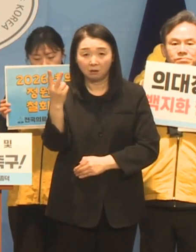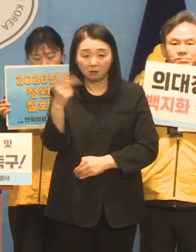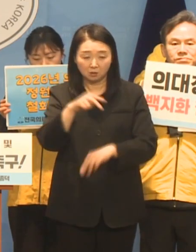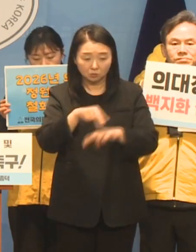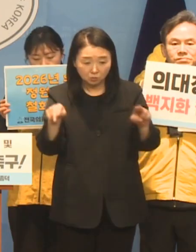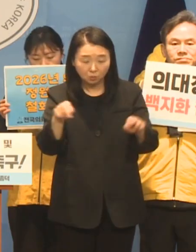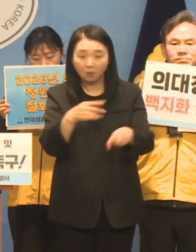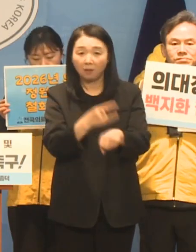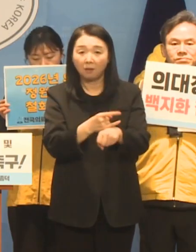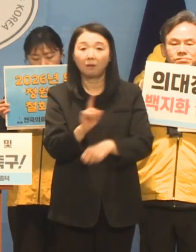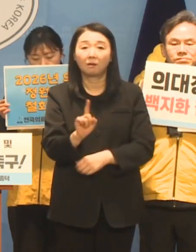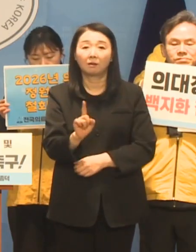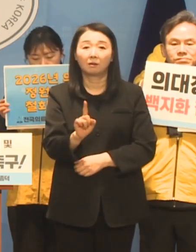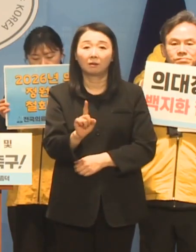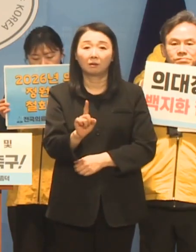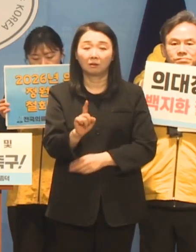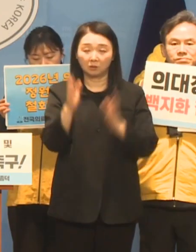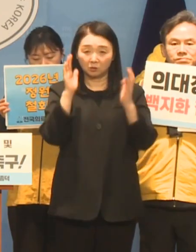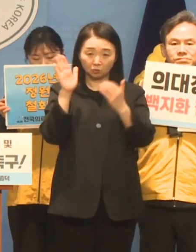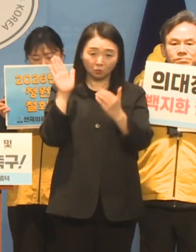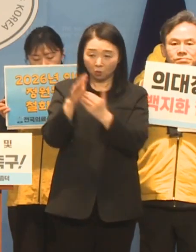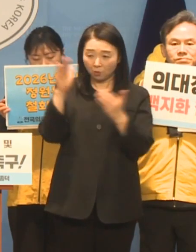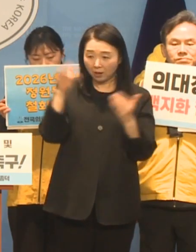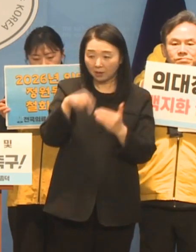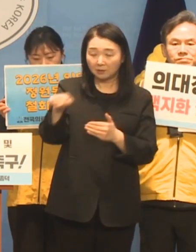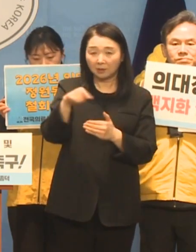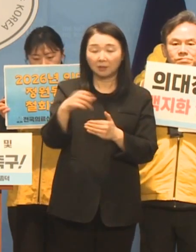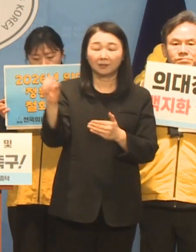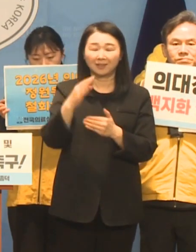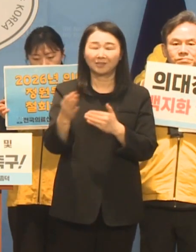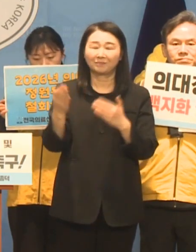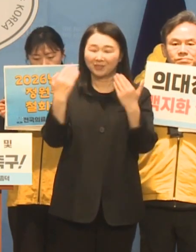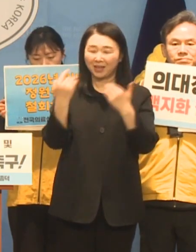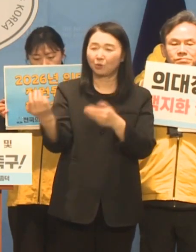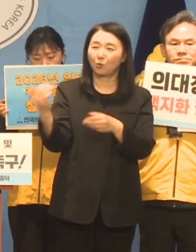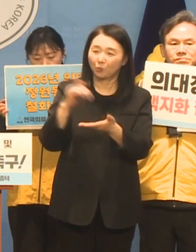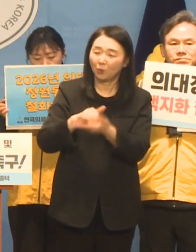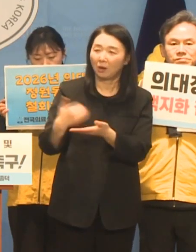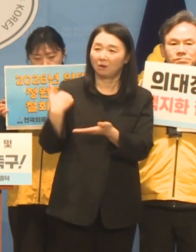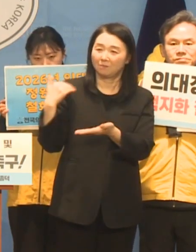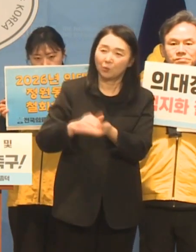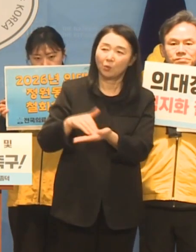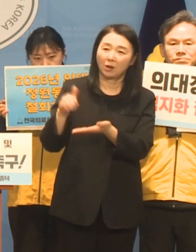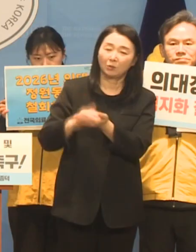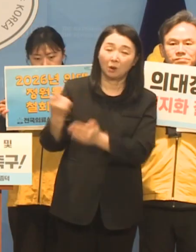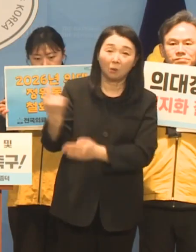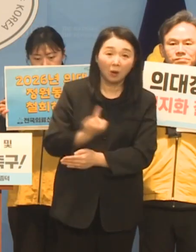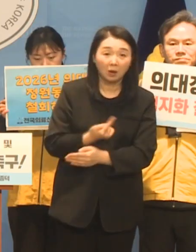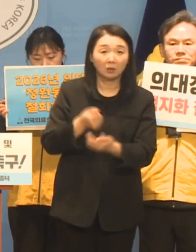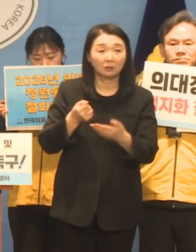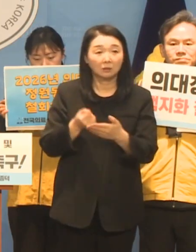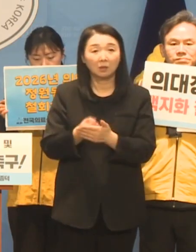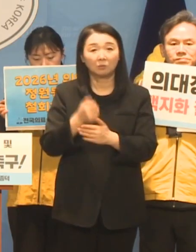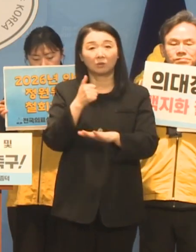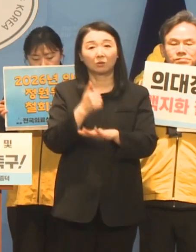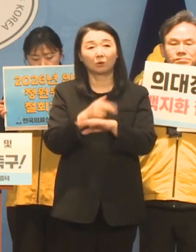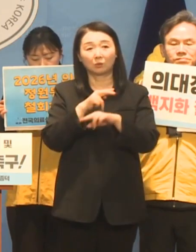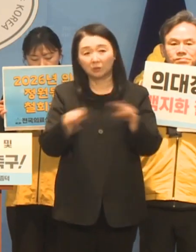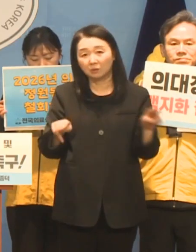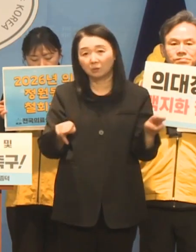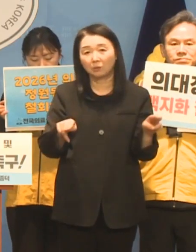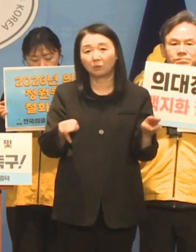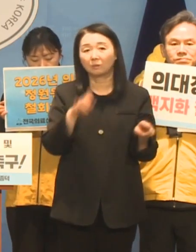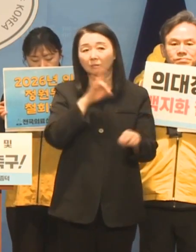특히나 수업 거부 학생들을 복귀시키자는 그 단순한 이유로 결코 있을 수는 없는